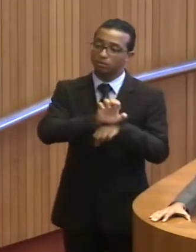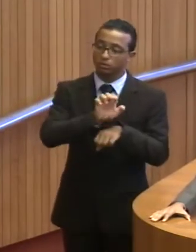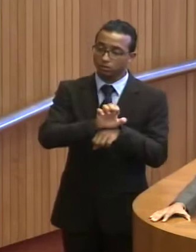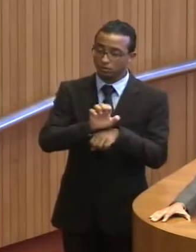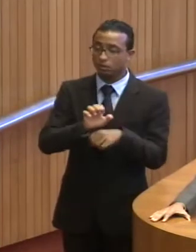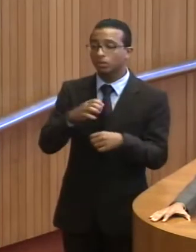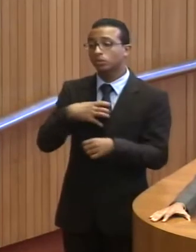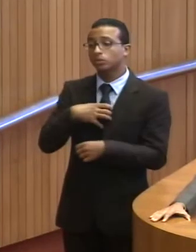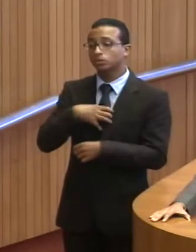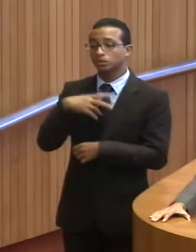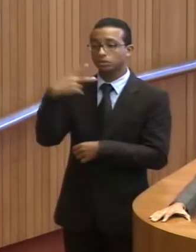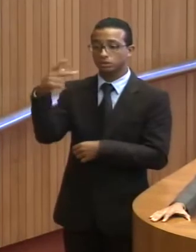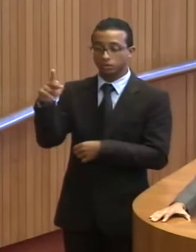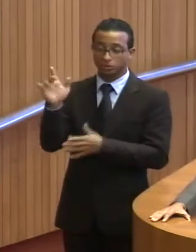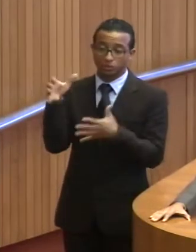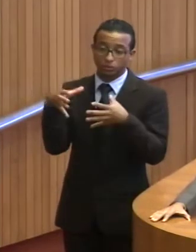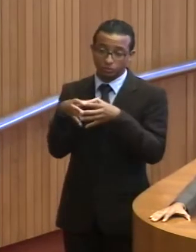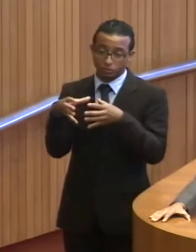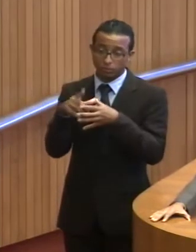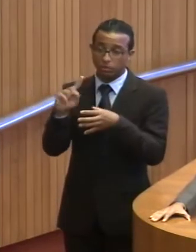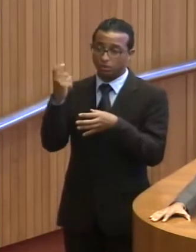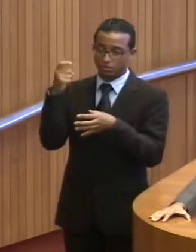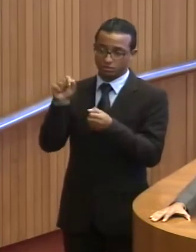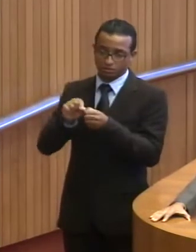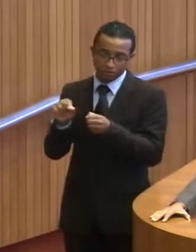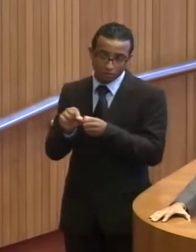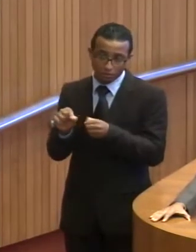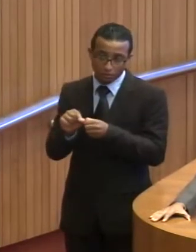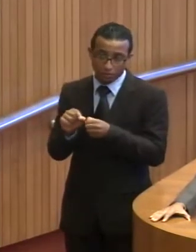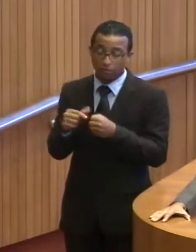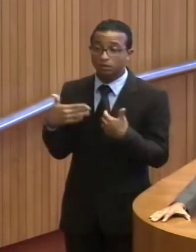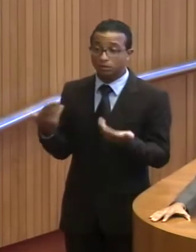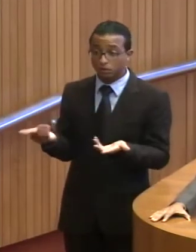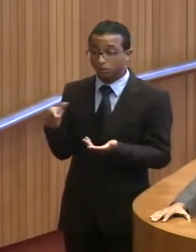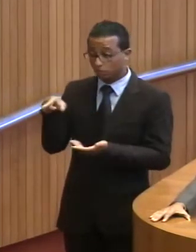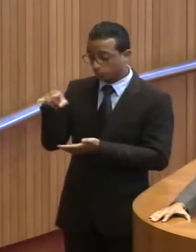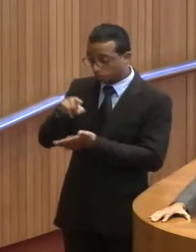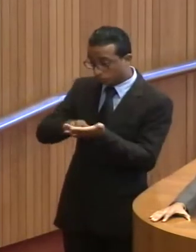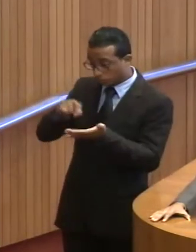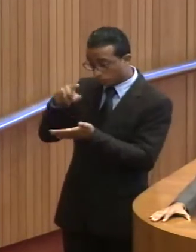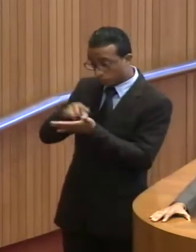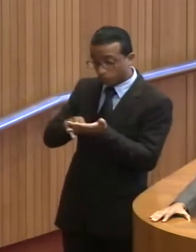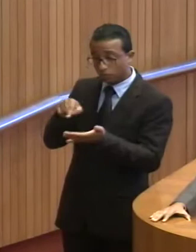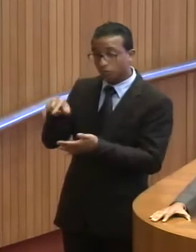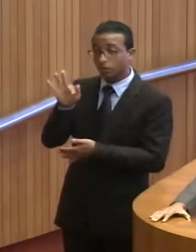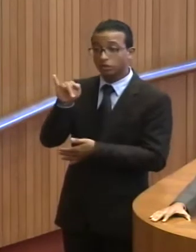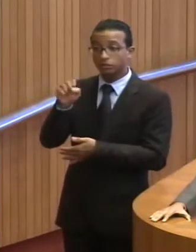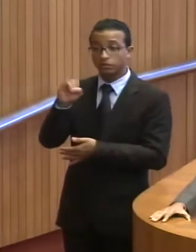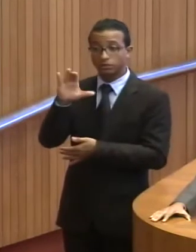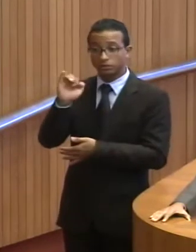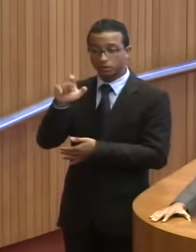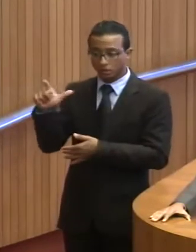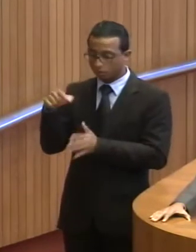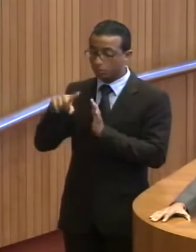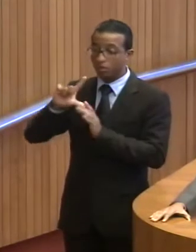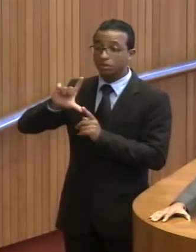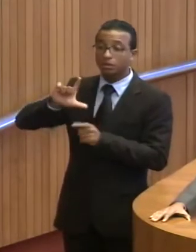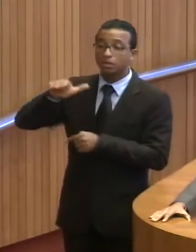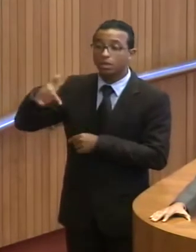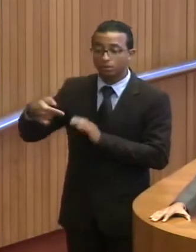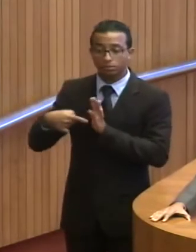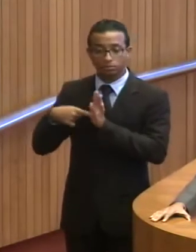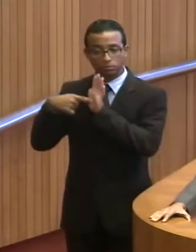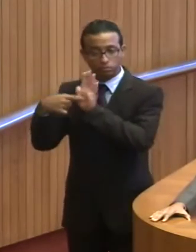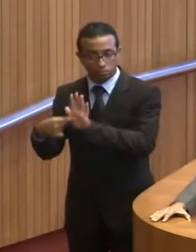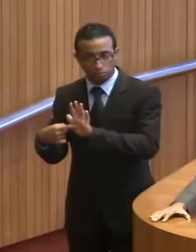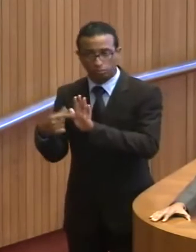como procedido pela unidade técnica. Com efeito, uma vez que os documentos fiscais posteriormente apresentados